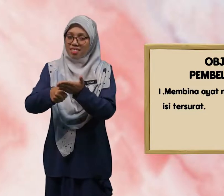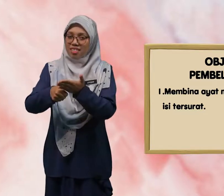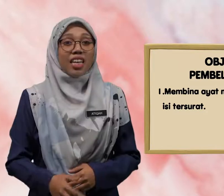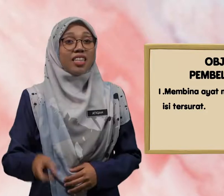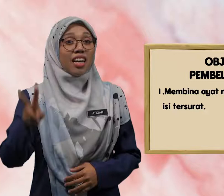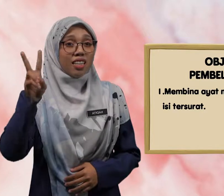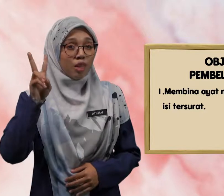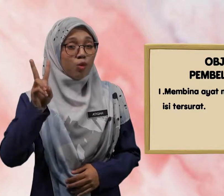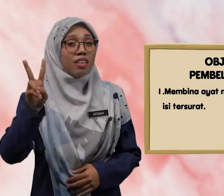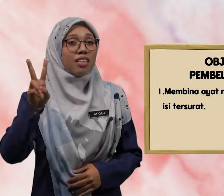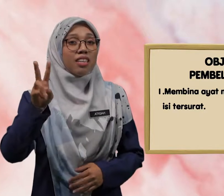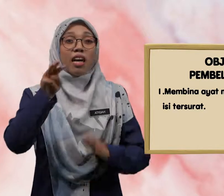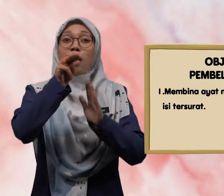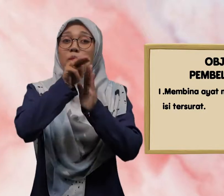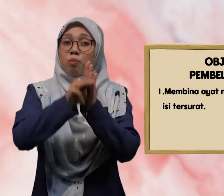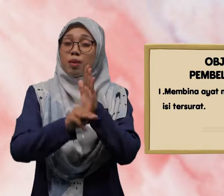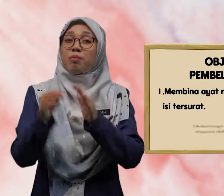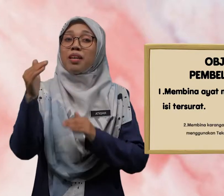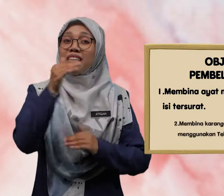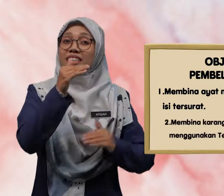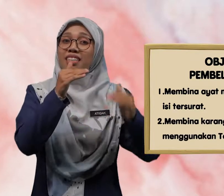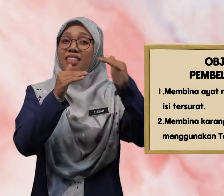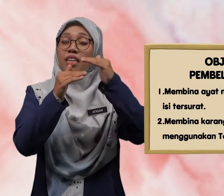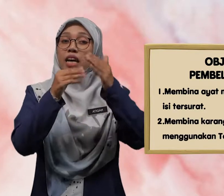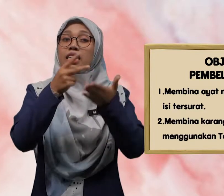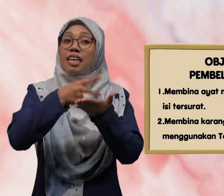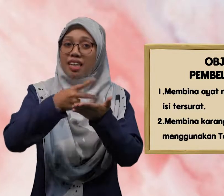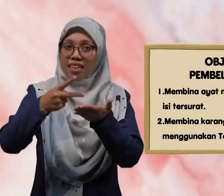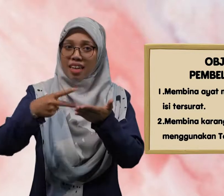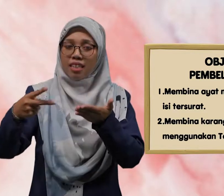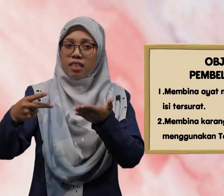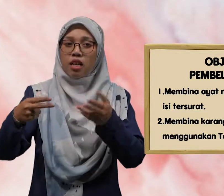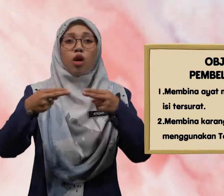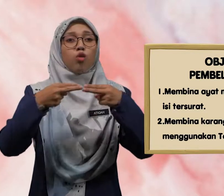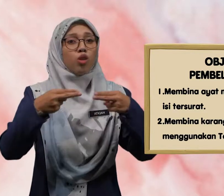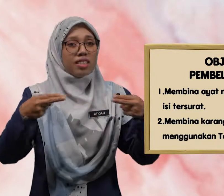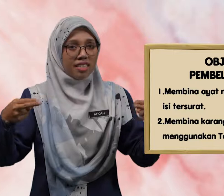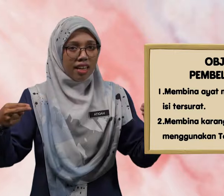yang kedua membenah karangan ulasan